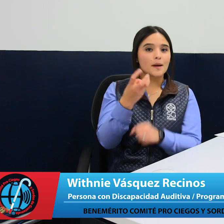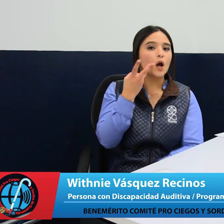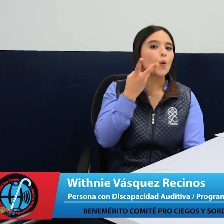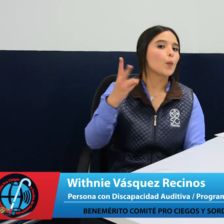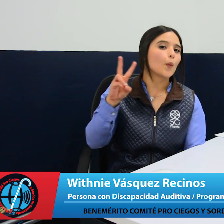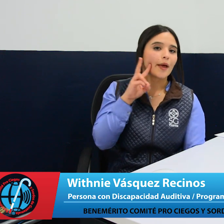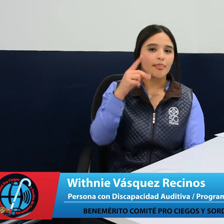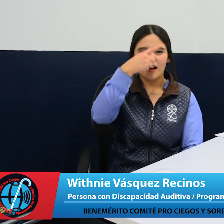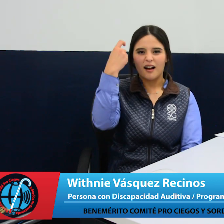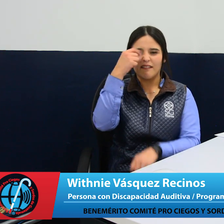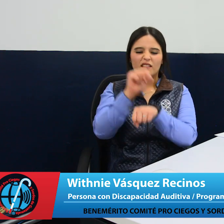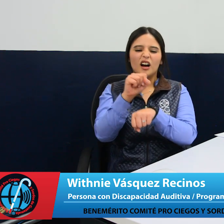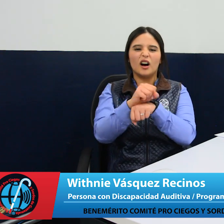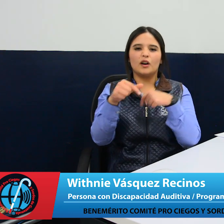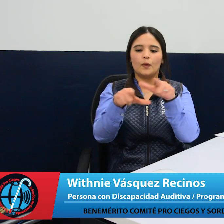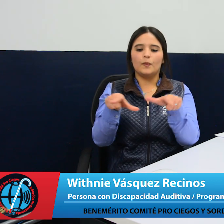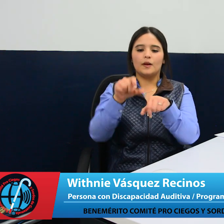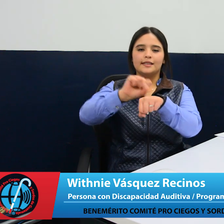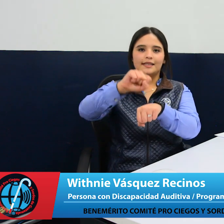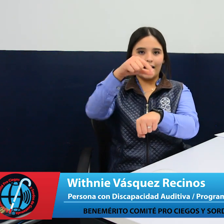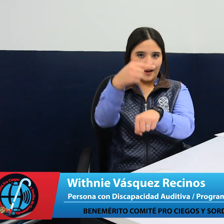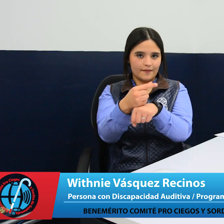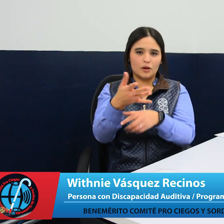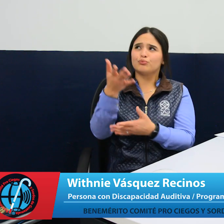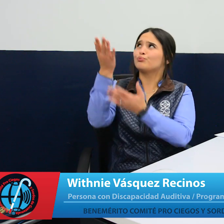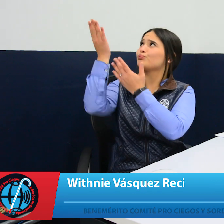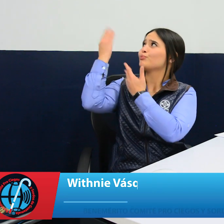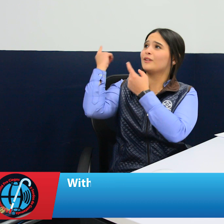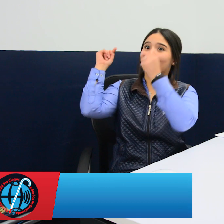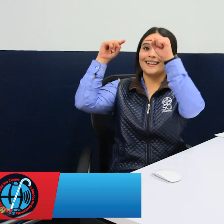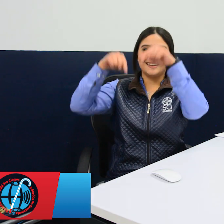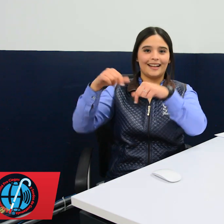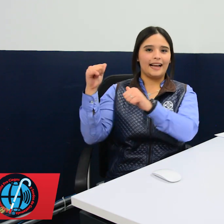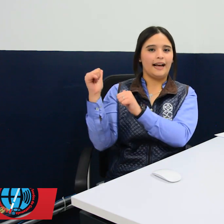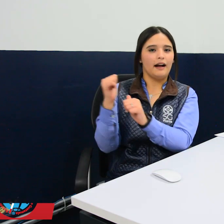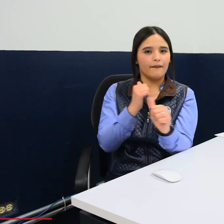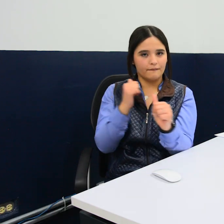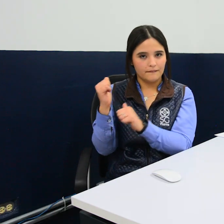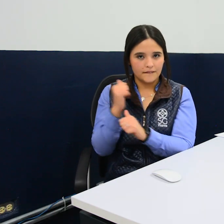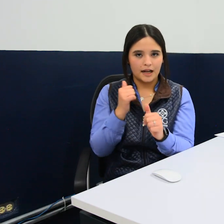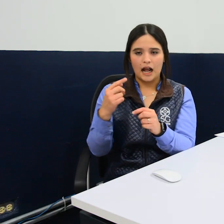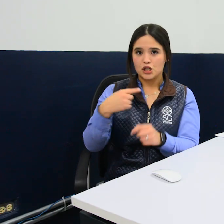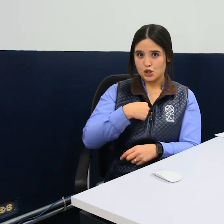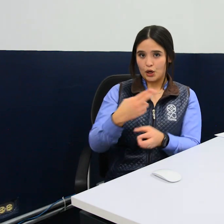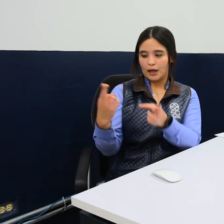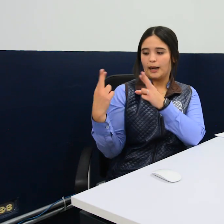es... Yo trabajo en este laboratorio CG Pharma desde el mes de abril.